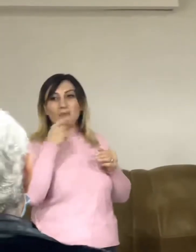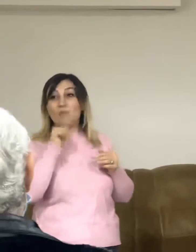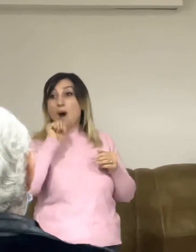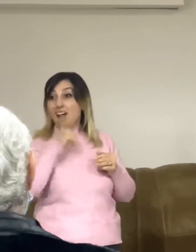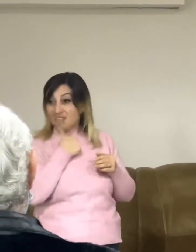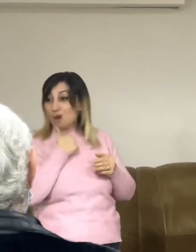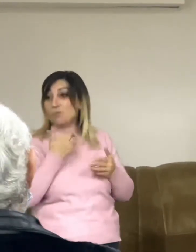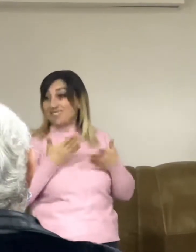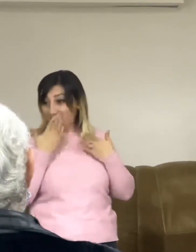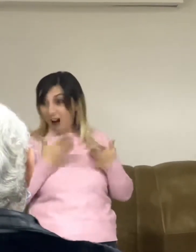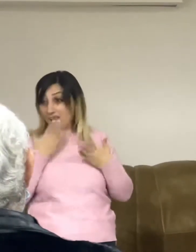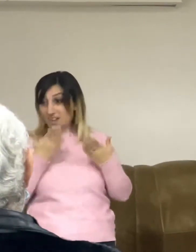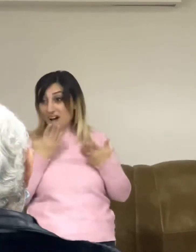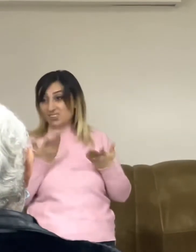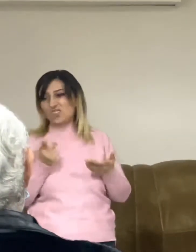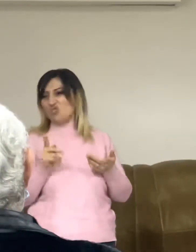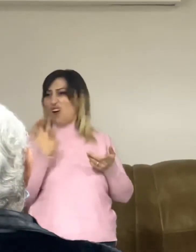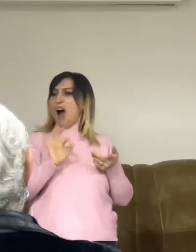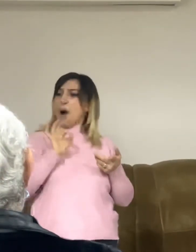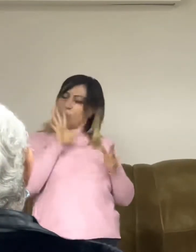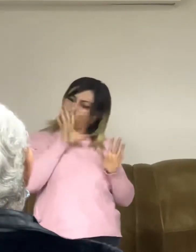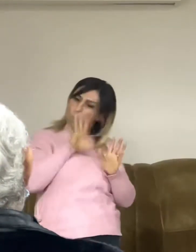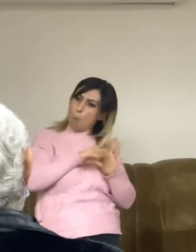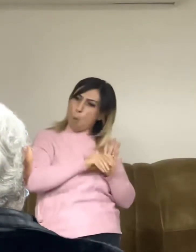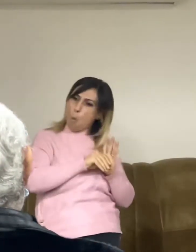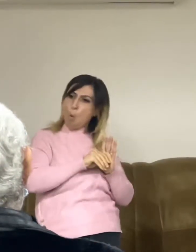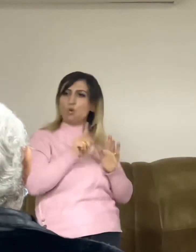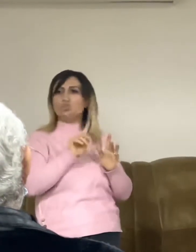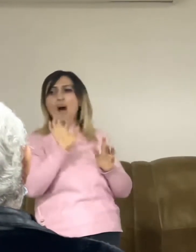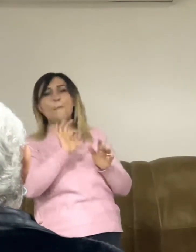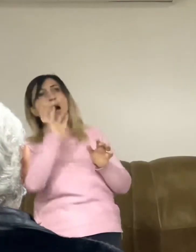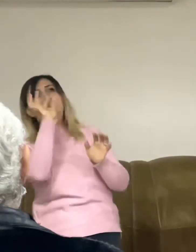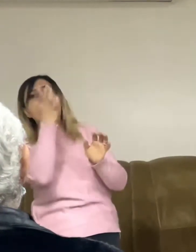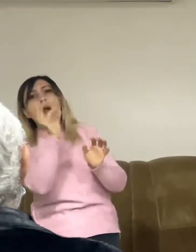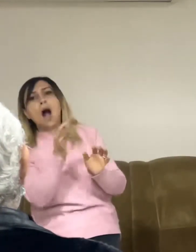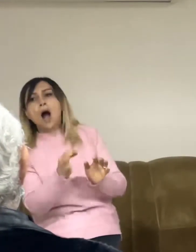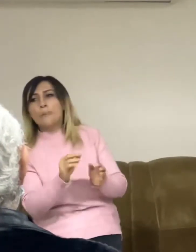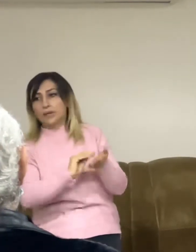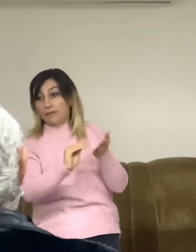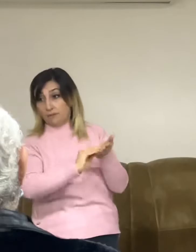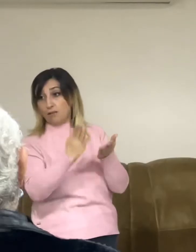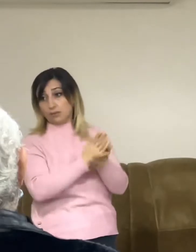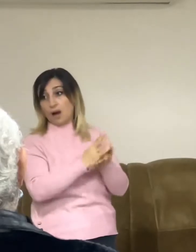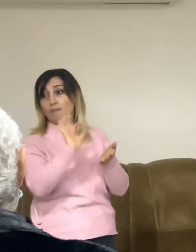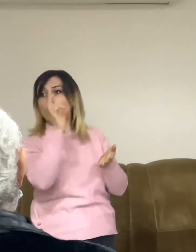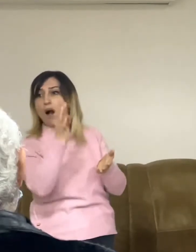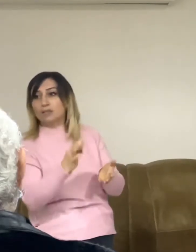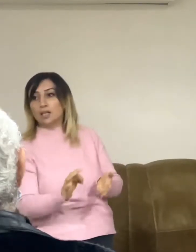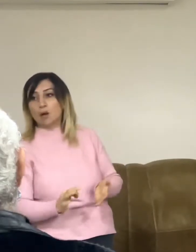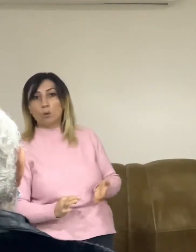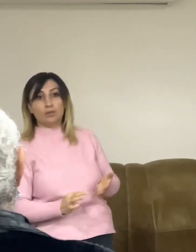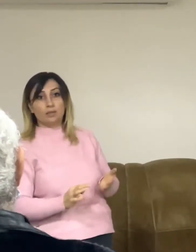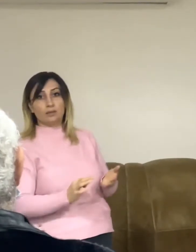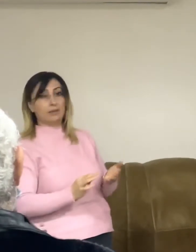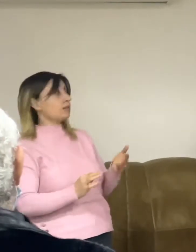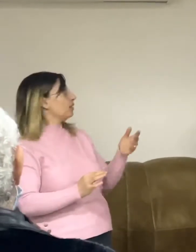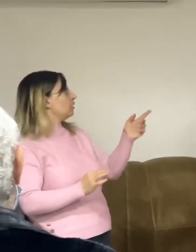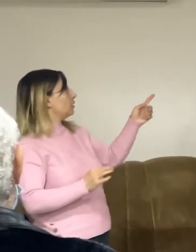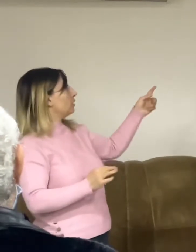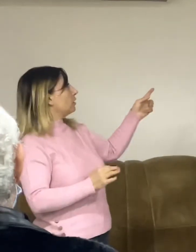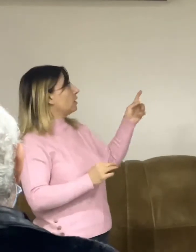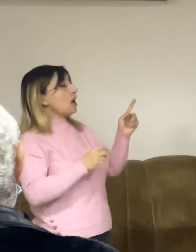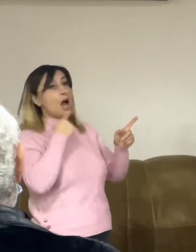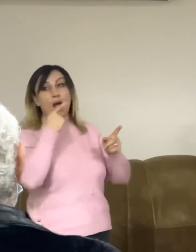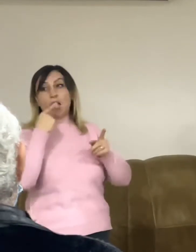կարդանք, մտածում ենք, այսքան մանրամասը ինչի ասեղնագործ, բաց եւ այլն եւ այլն։ Գրված է, որ վարակույրի վրա երկու